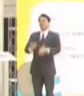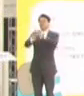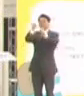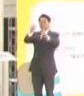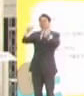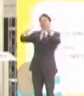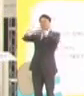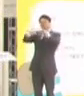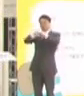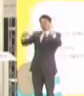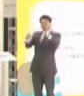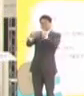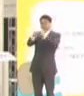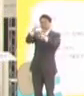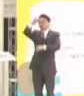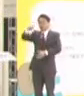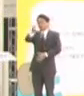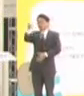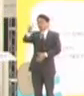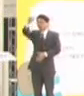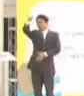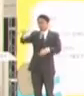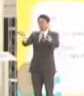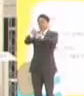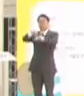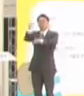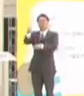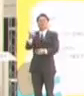화성시 문화재단 문화공연사업 유명규 사무국장님,